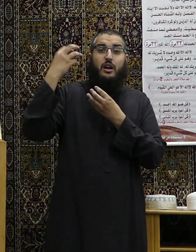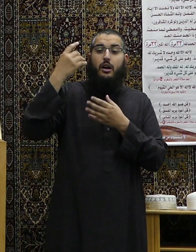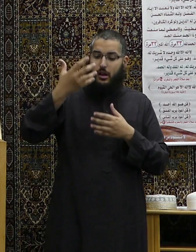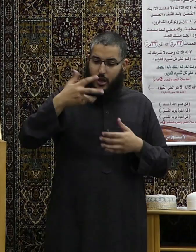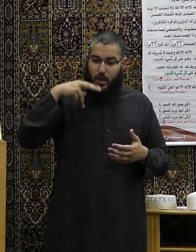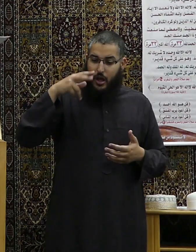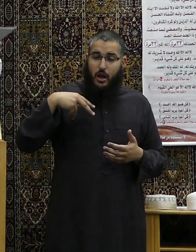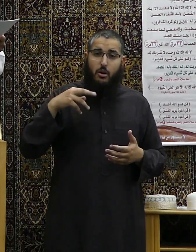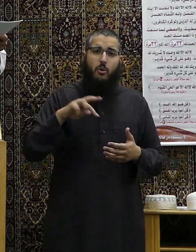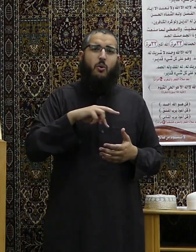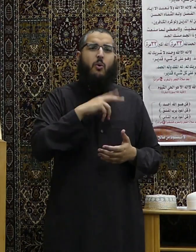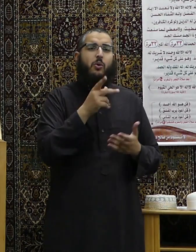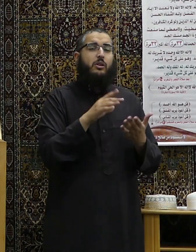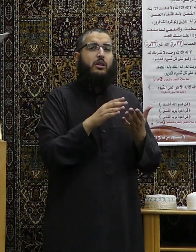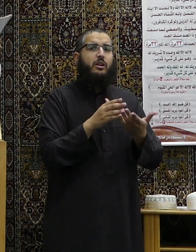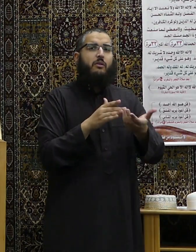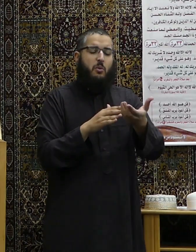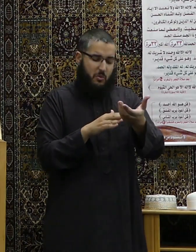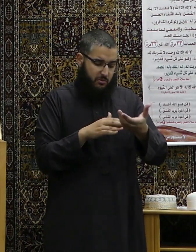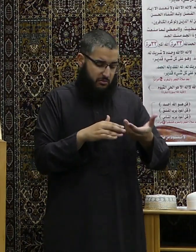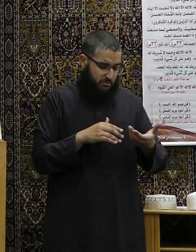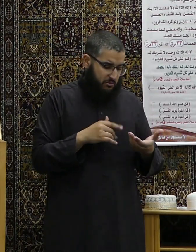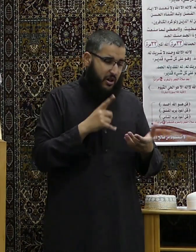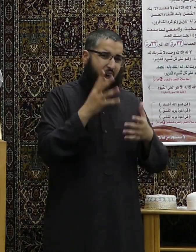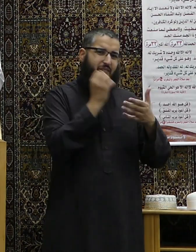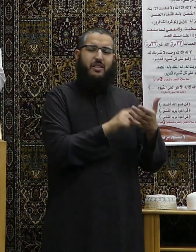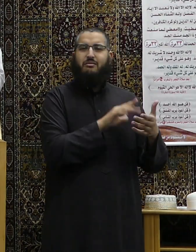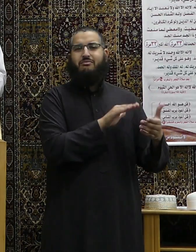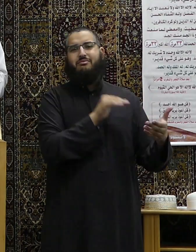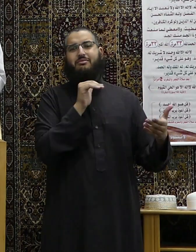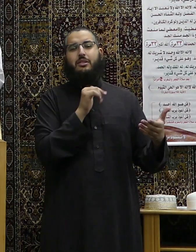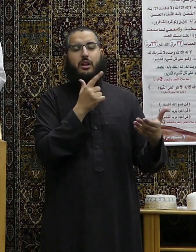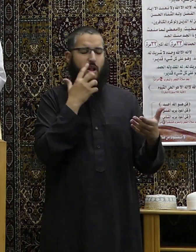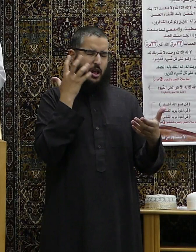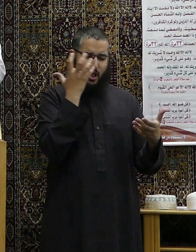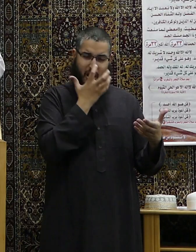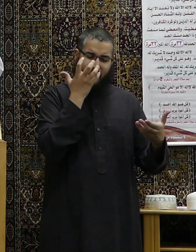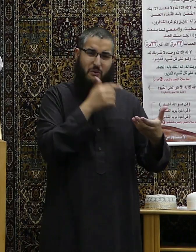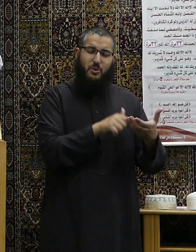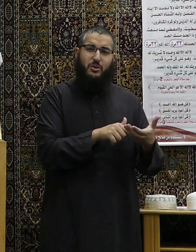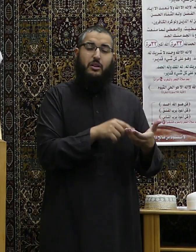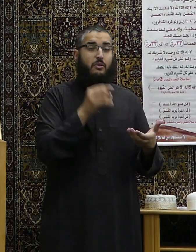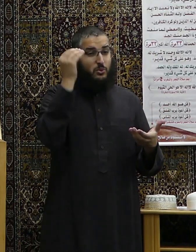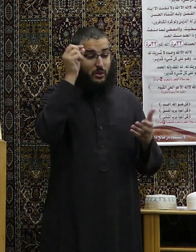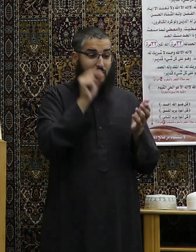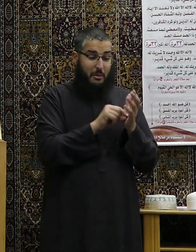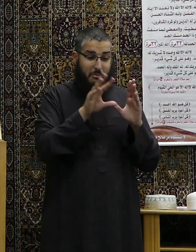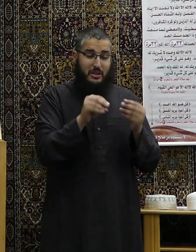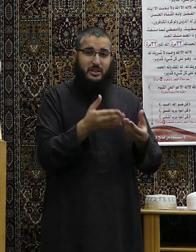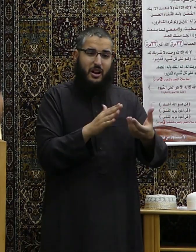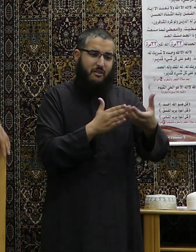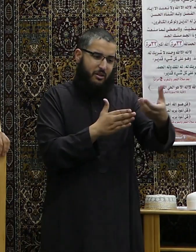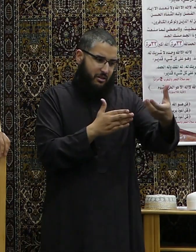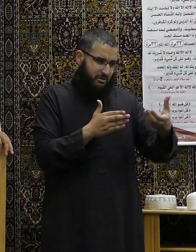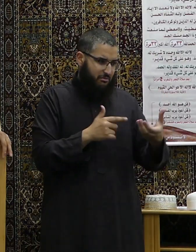récompenses. D'autres, ils vont venir prendre leur livre de la main gauche, qu'Allah nous en préserve, et ça sera une catastrophe. Mais sache qu'à ce moment-là, tu ne